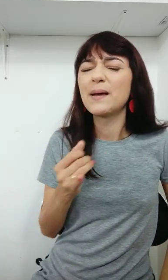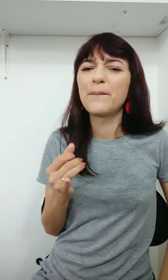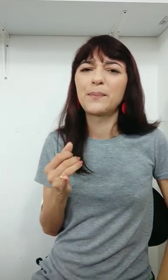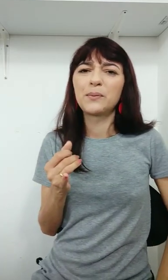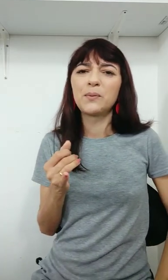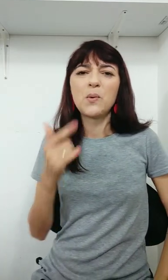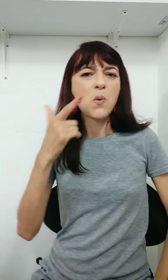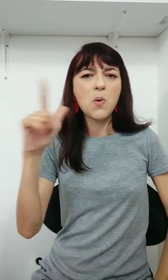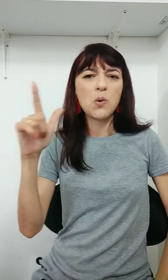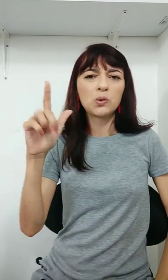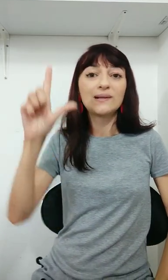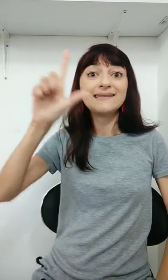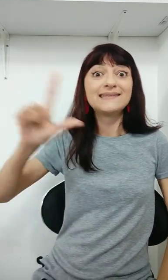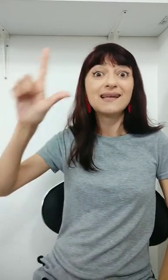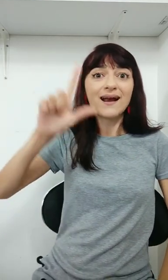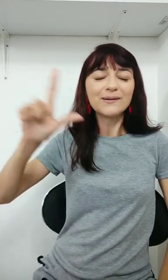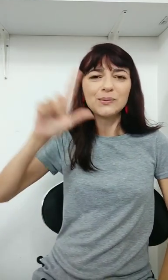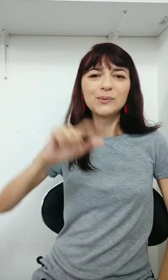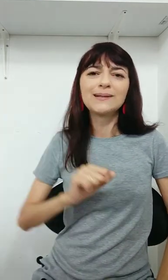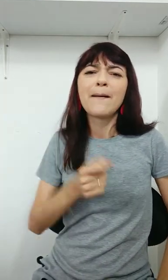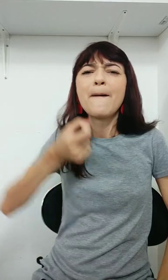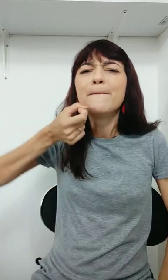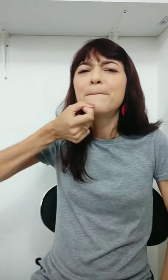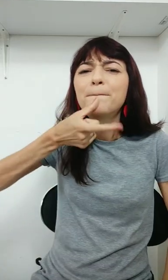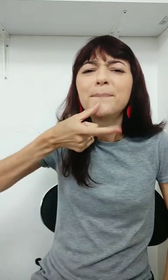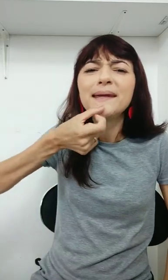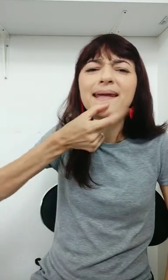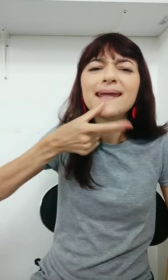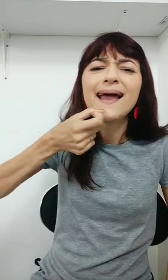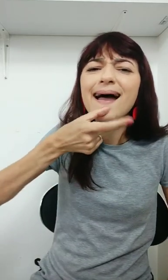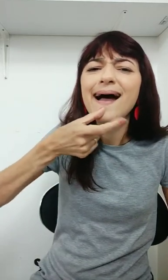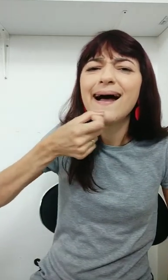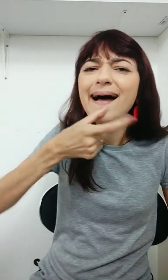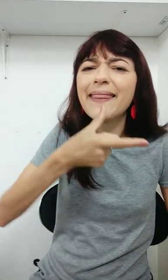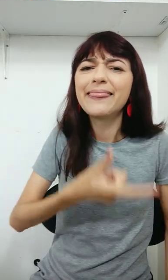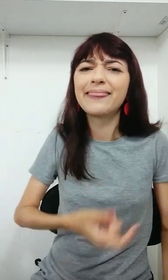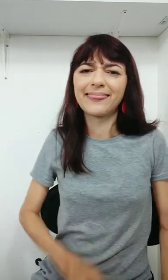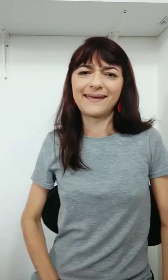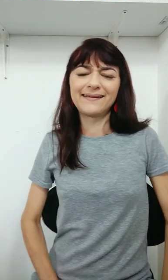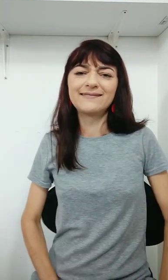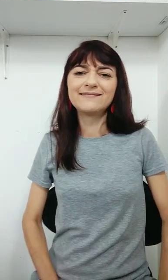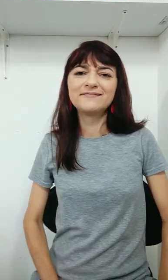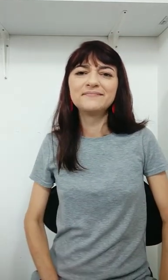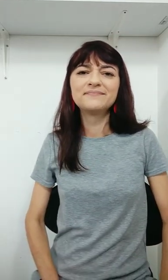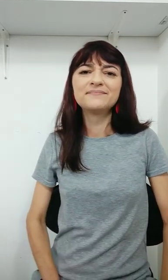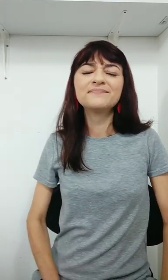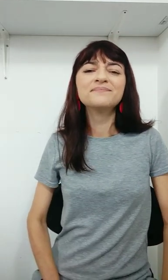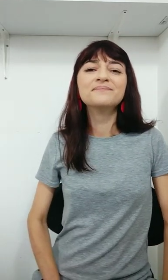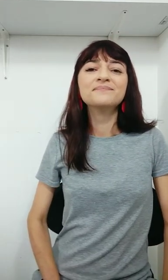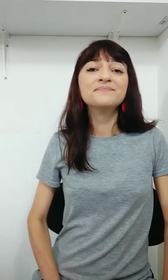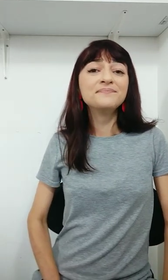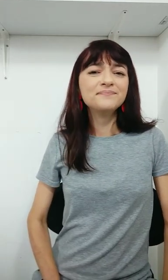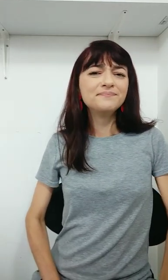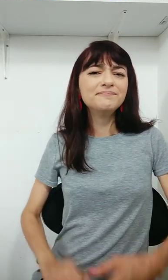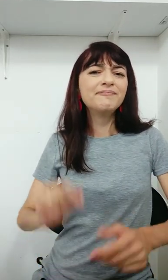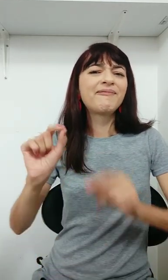da literatura surda. Um outro aspecto interessante, quando os surdos ali têm um jeito diferente de contar piadas,